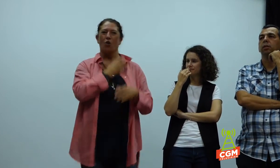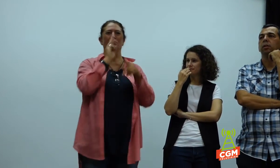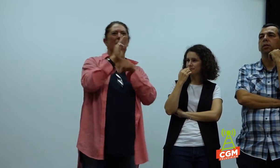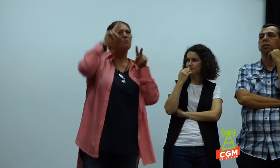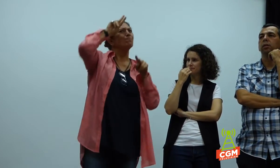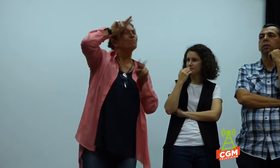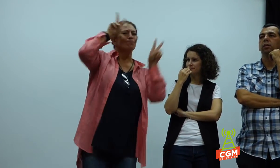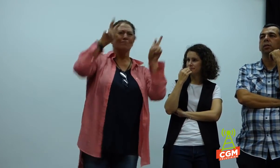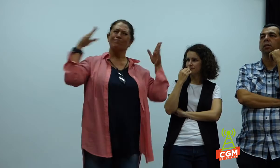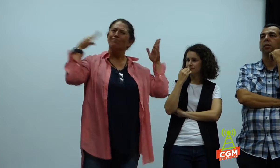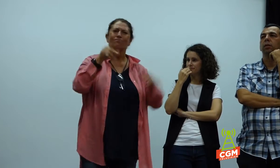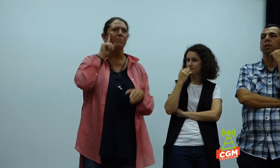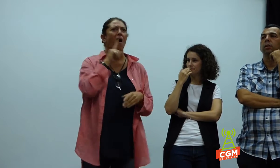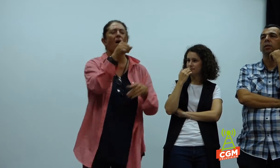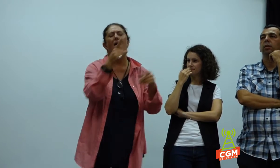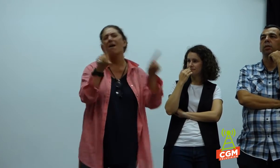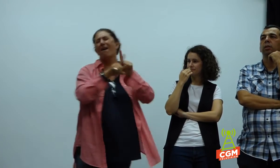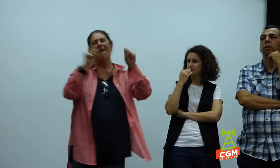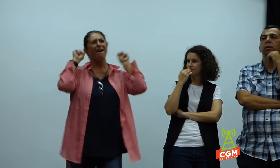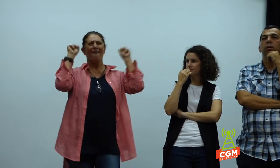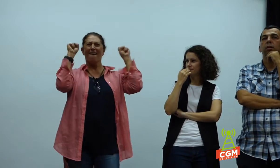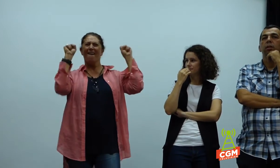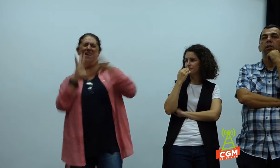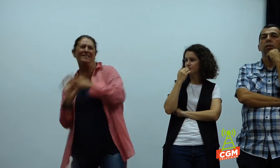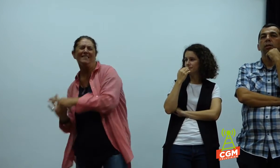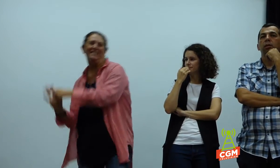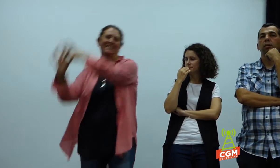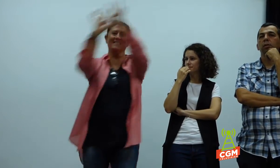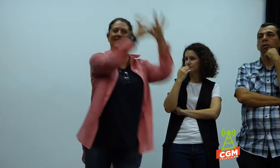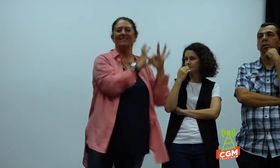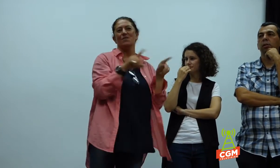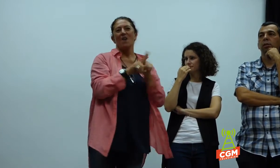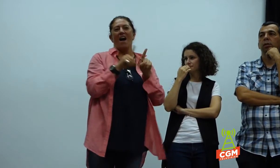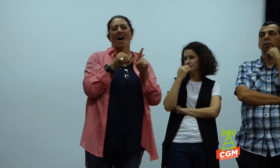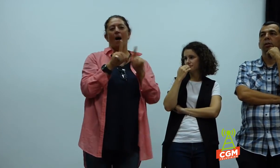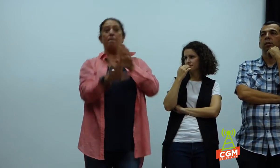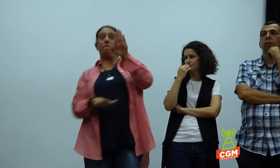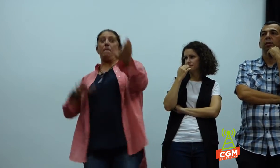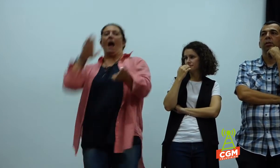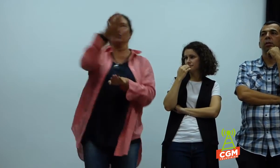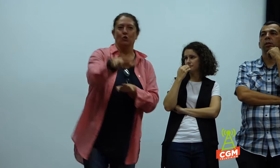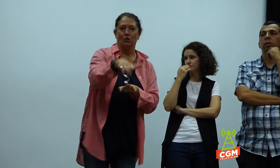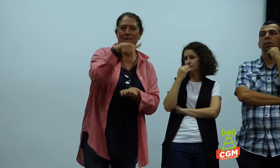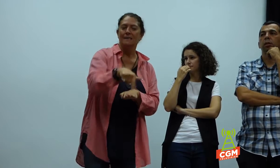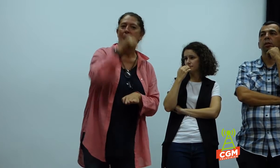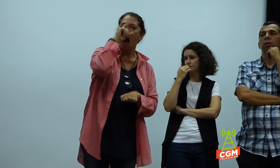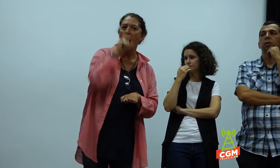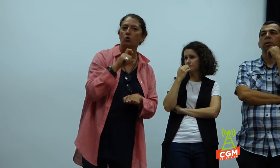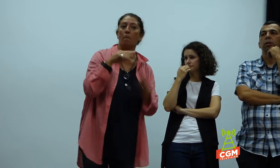un nivel de calidad y que ya no estemos tan preocupados. Y es un éxito y un logro, un paso adelante.